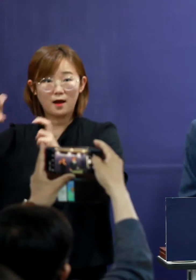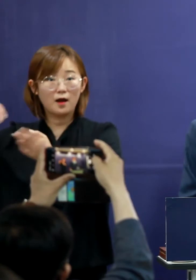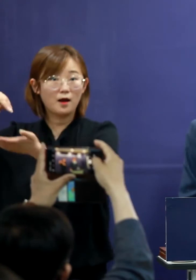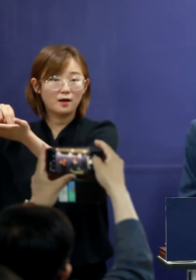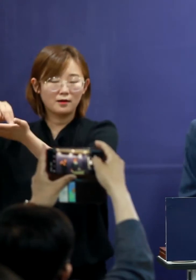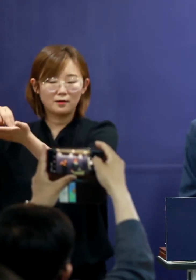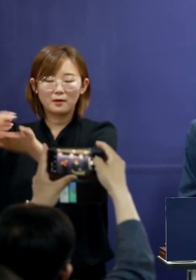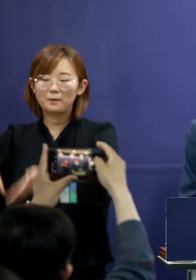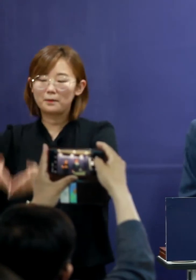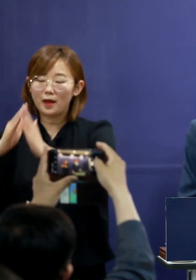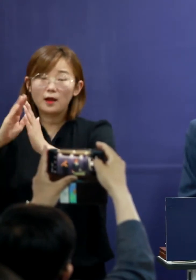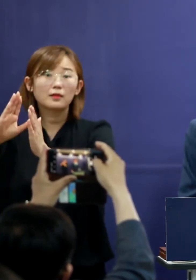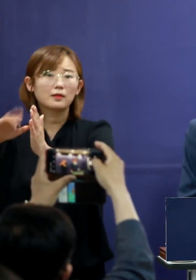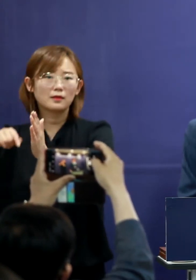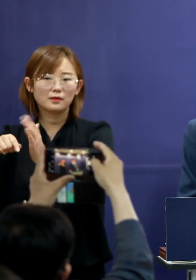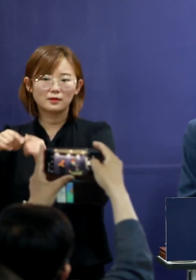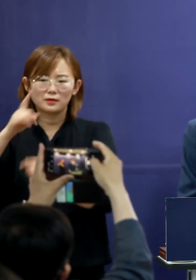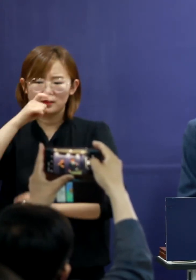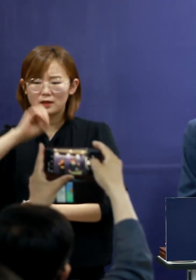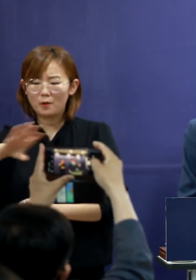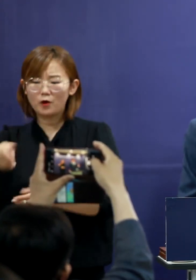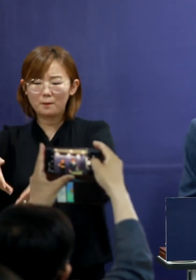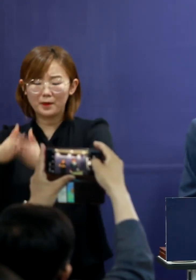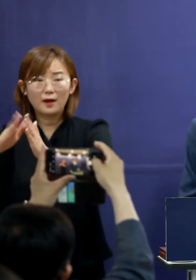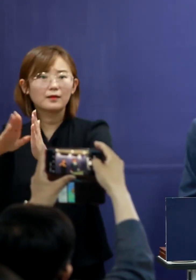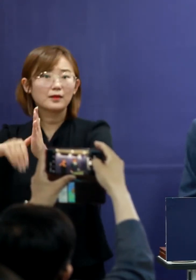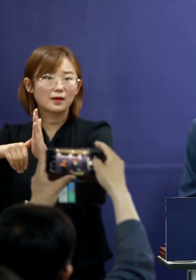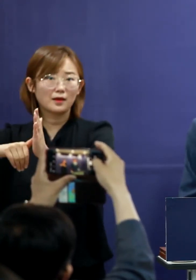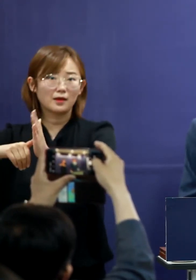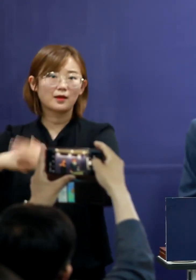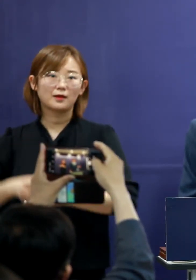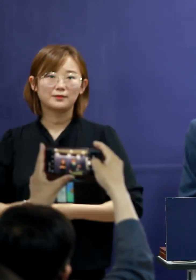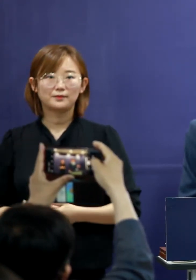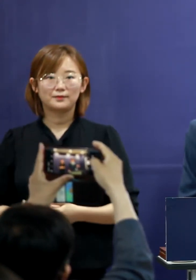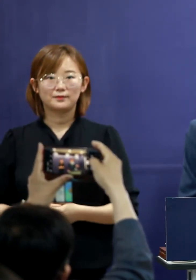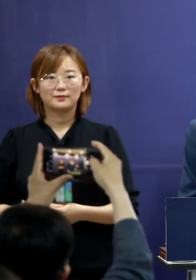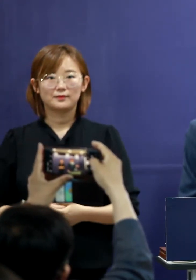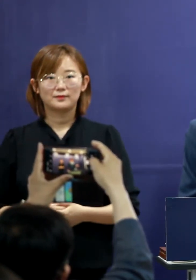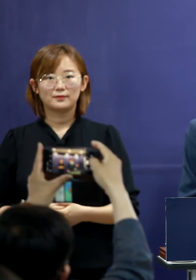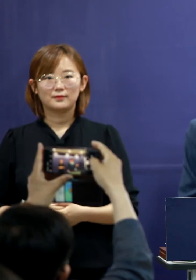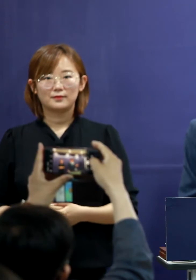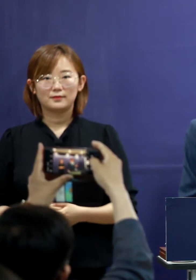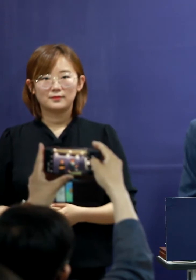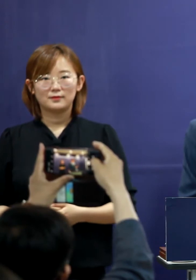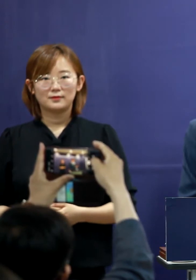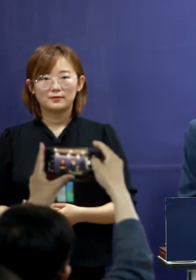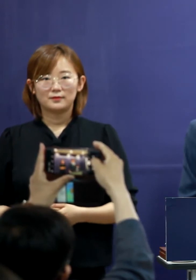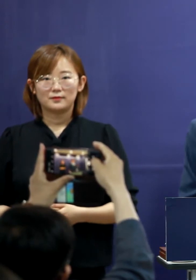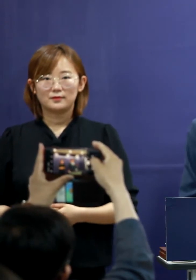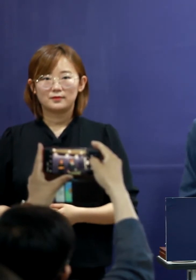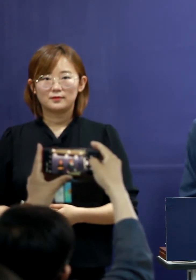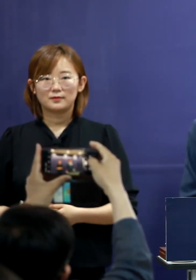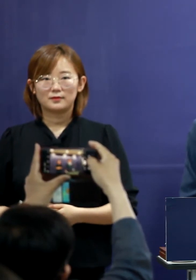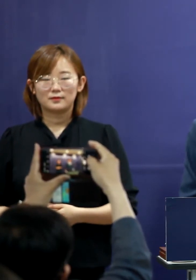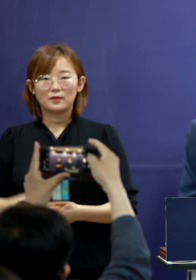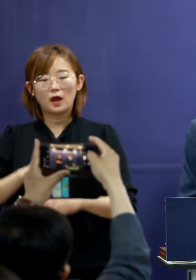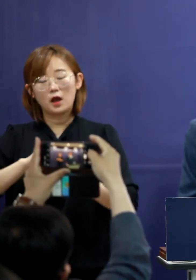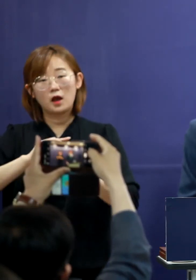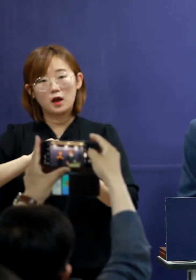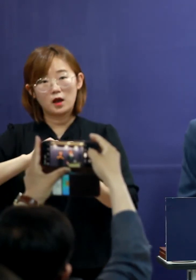때 좀 농촌 지역에 설치를 하게